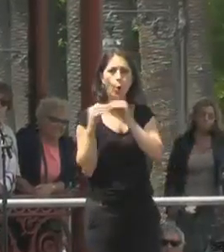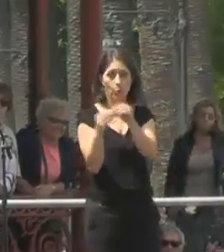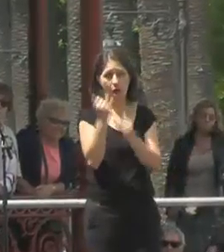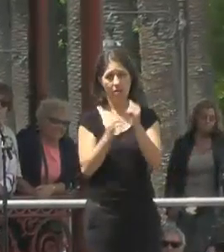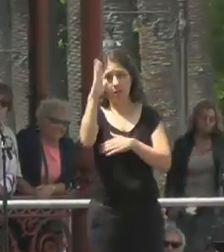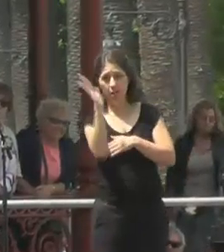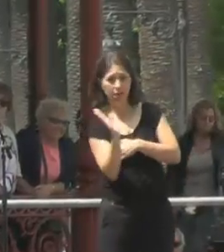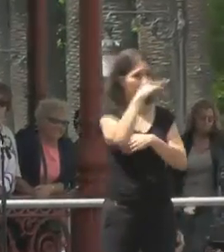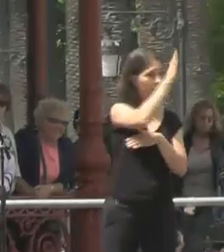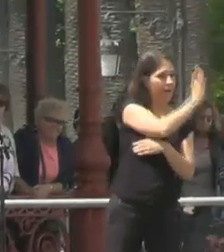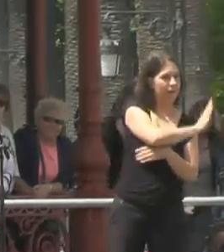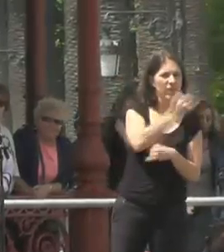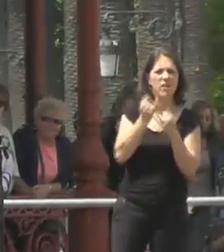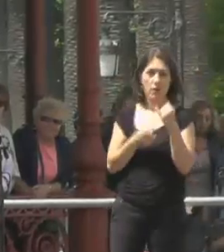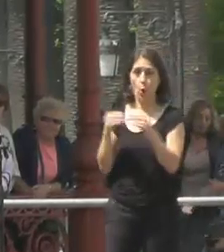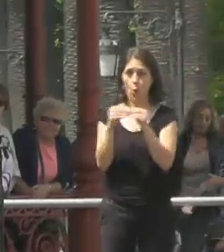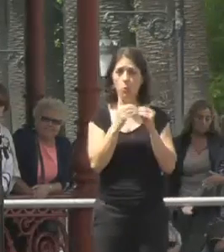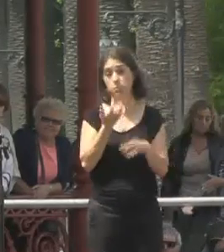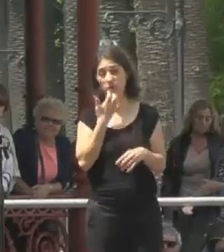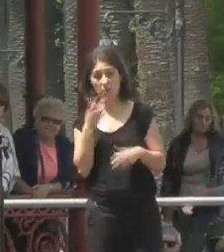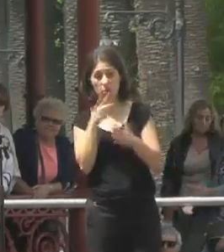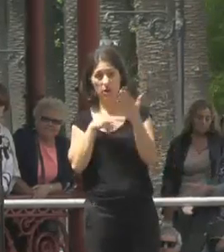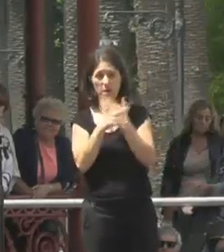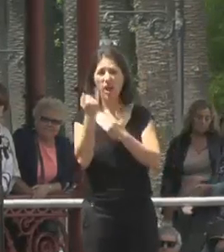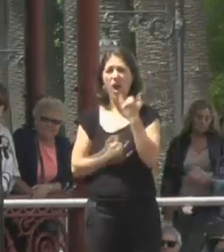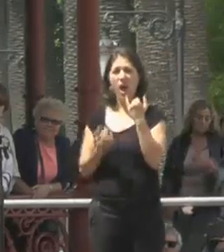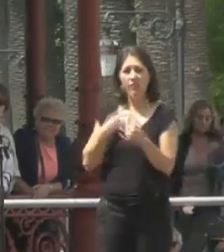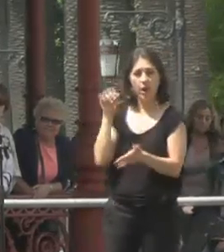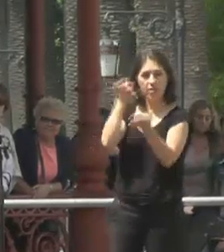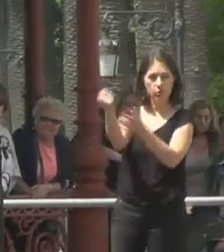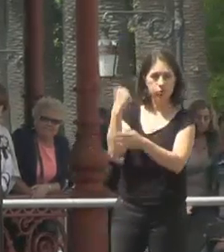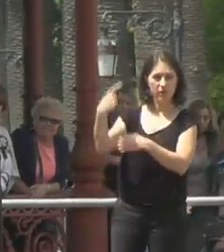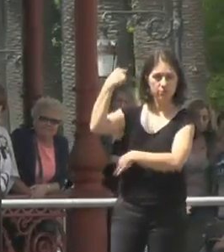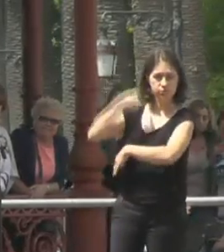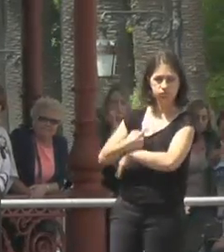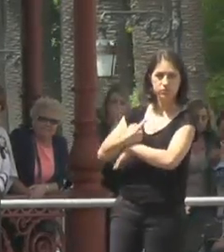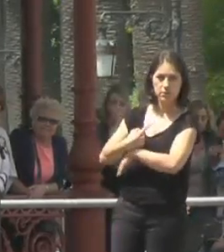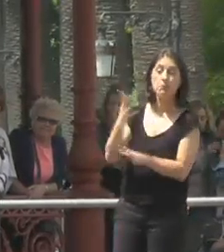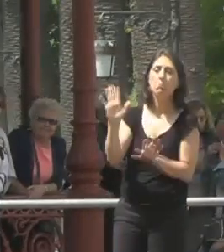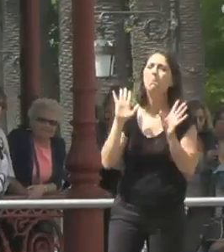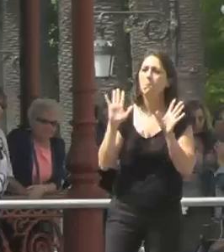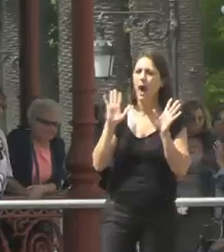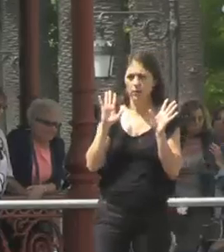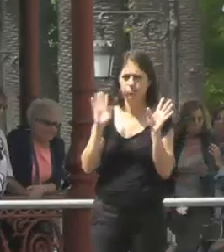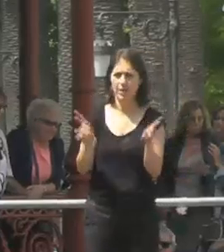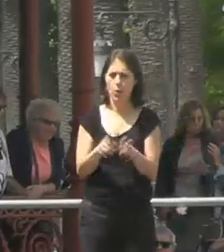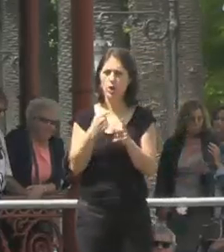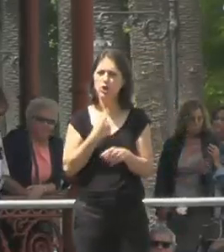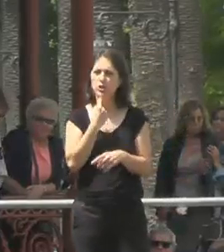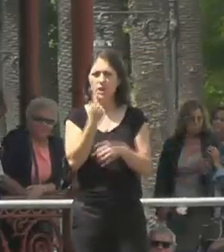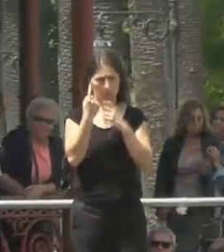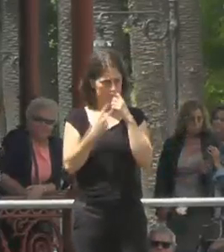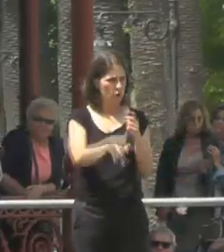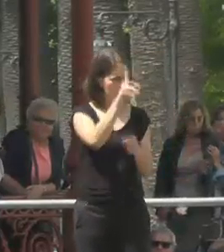mucho en común, entre otras cosas las invisibilidades que nos imponen los centros de poder. En todo caso, yo